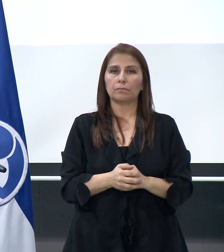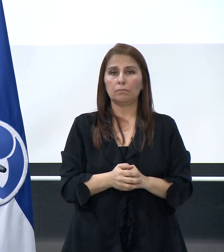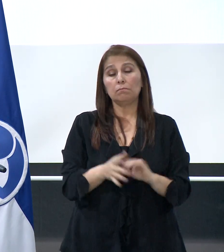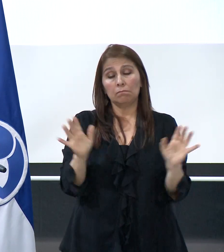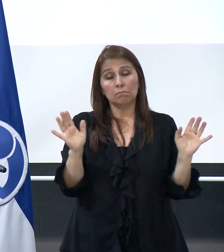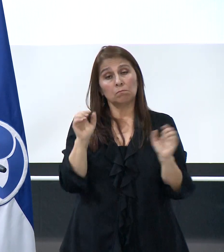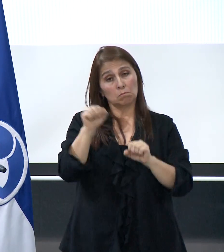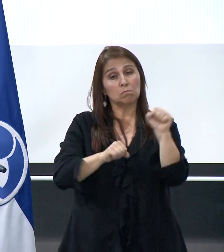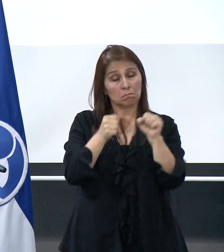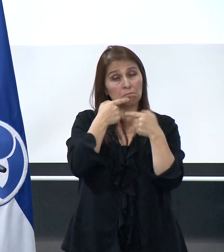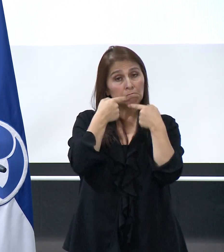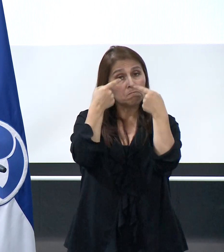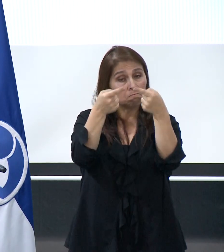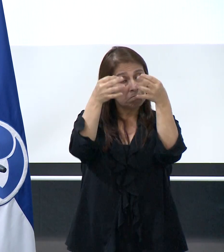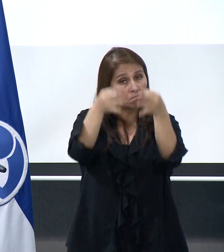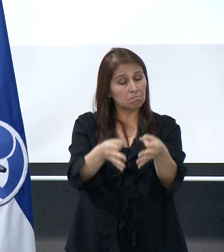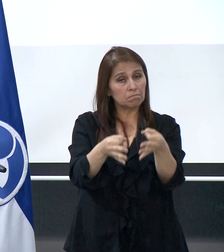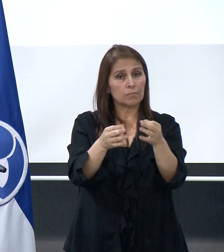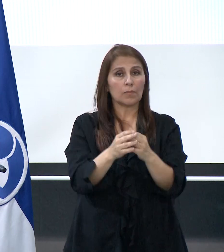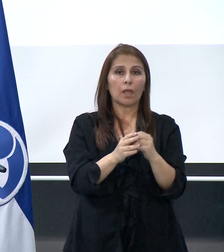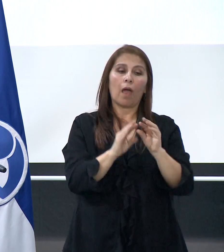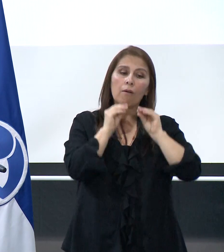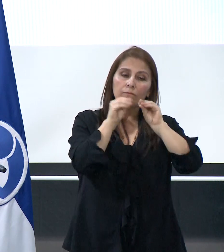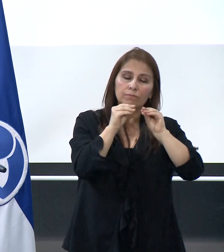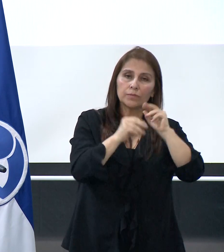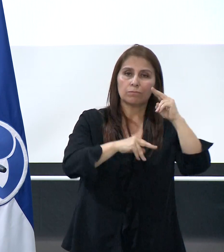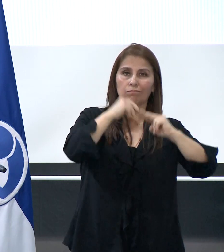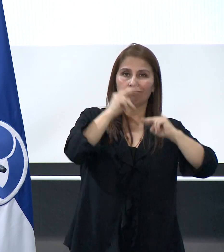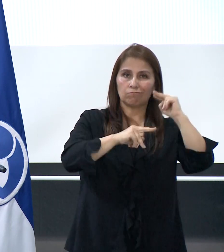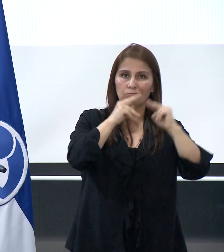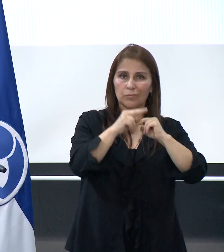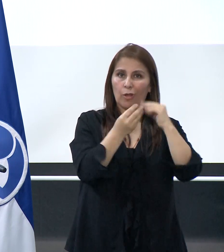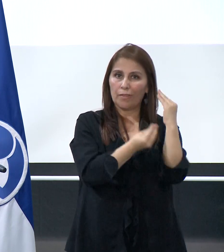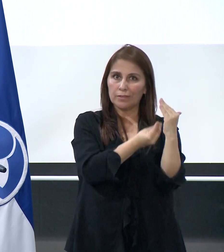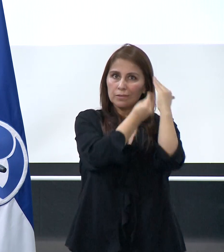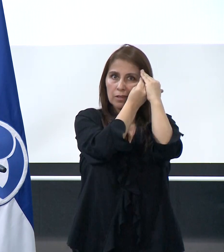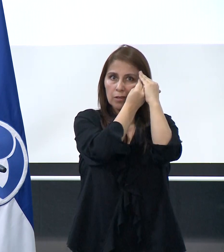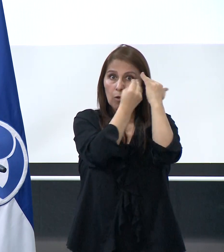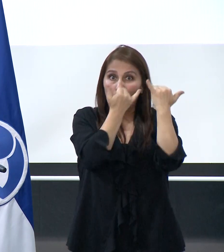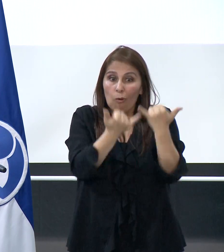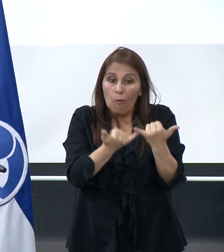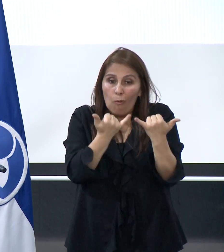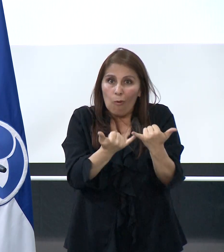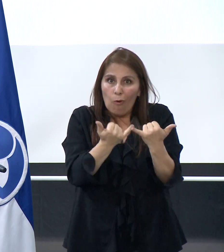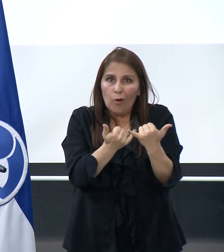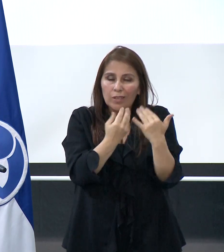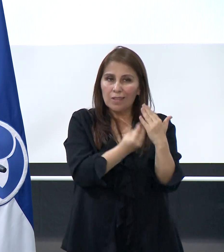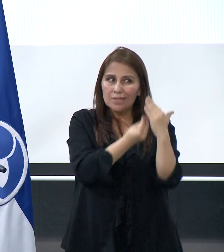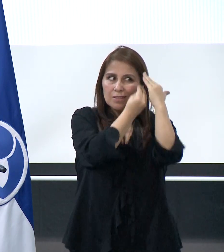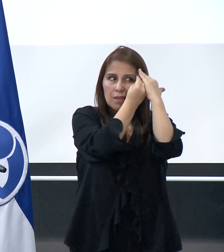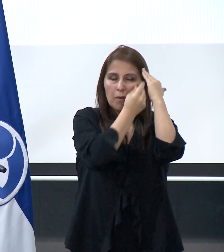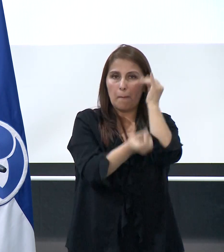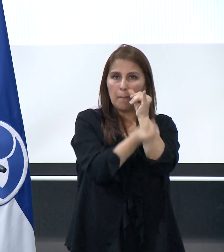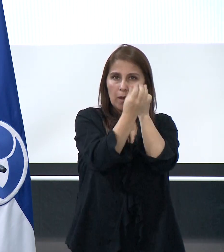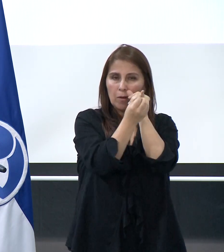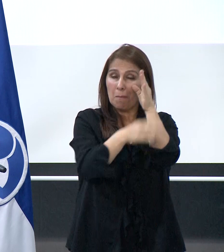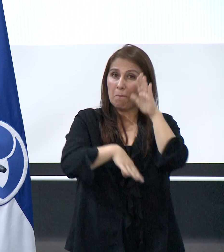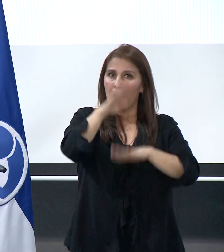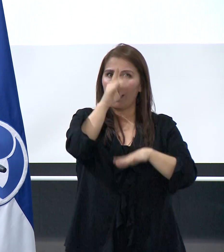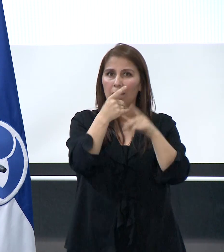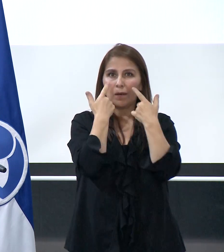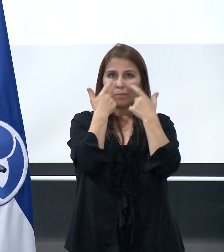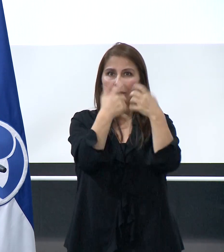pues que la protección difusión y construcción de saberes y en lo que hoy nos ocupa especialmente del saber pedagógico es un modo de fortalecer